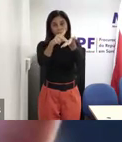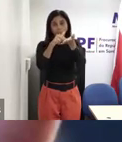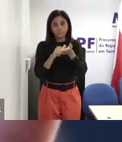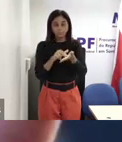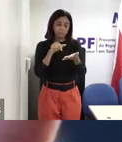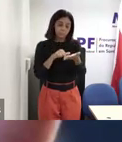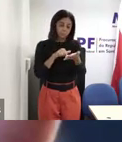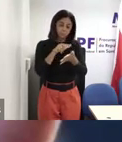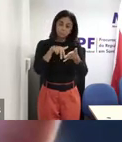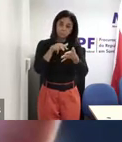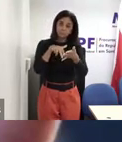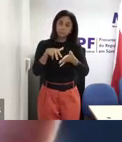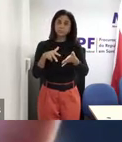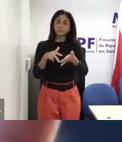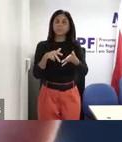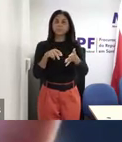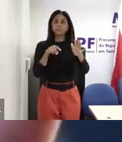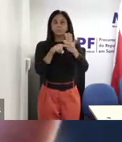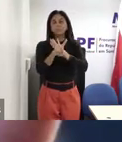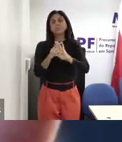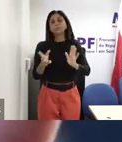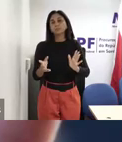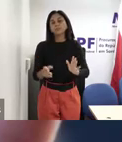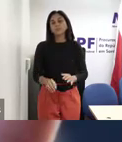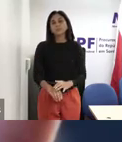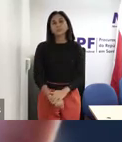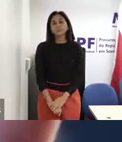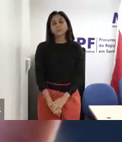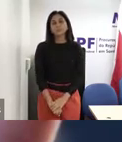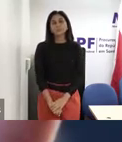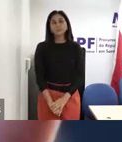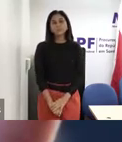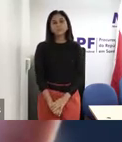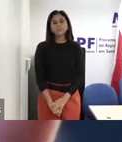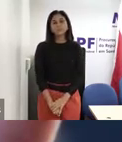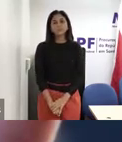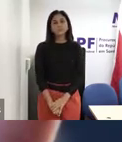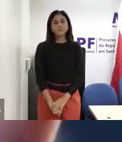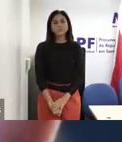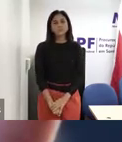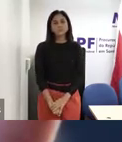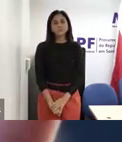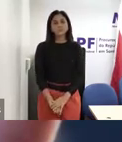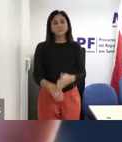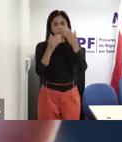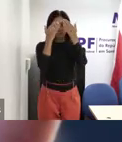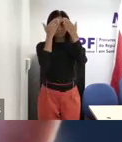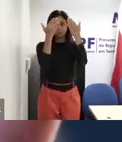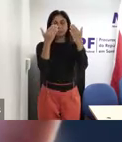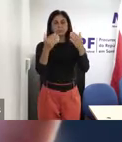colaboradores trará No final a Os questionamentos para os nossos palestrantes obrigada